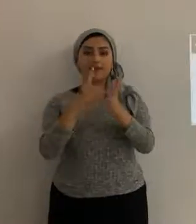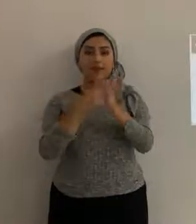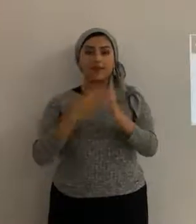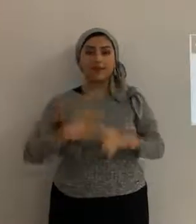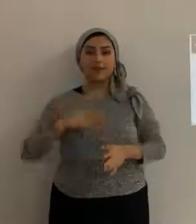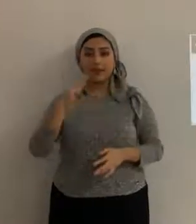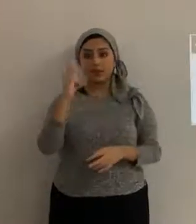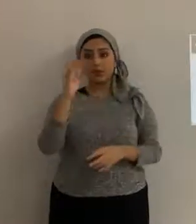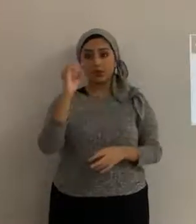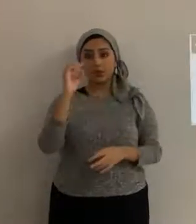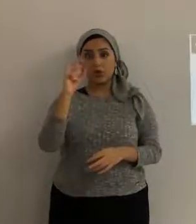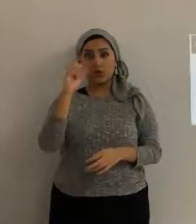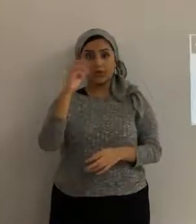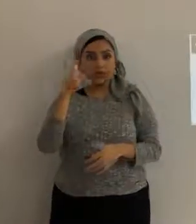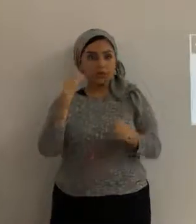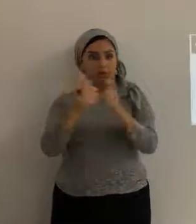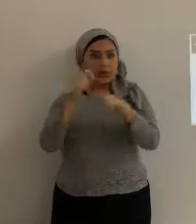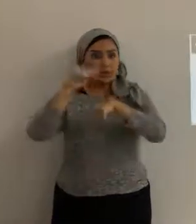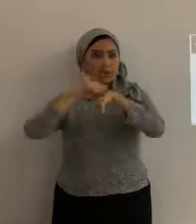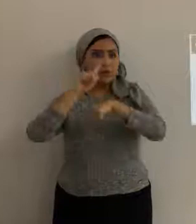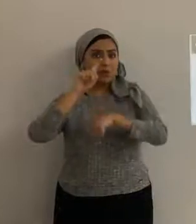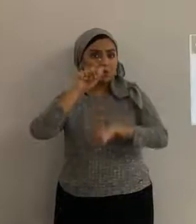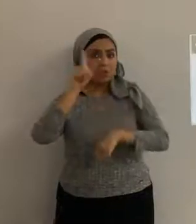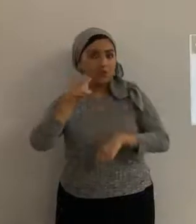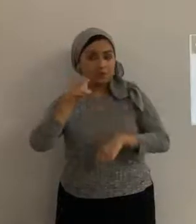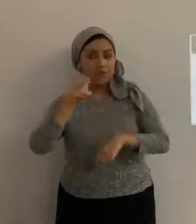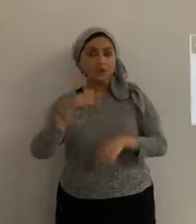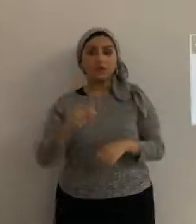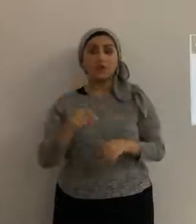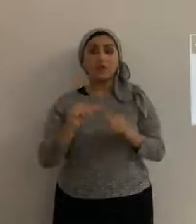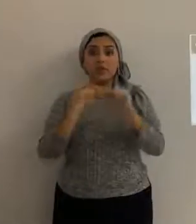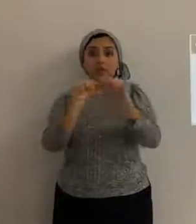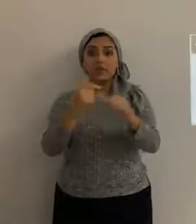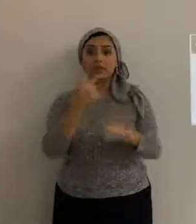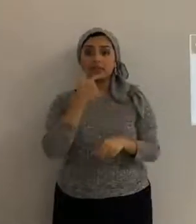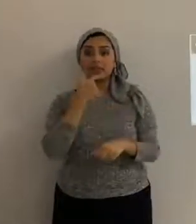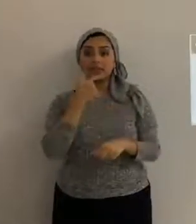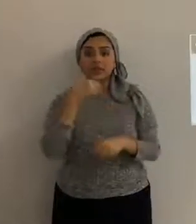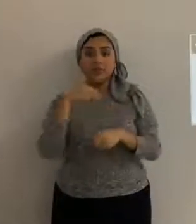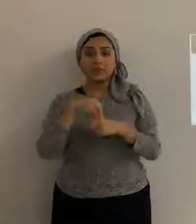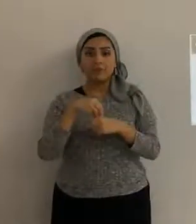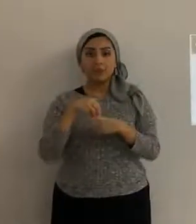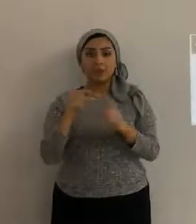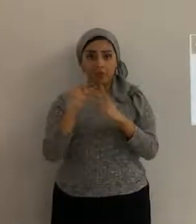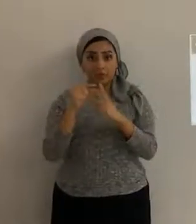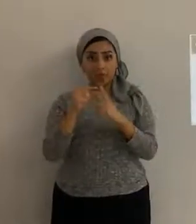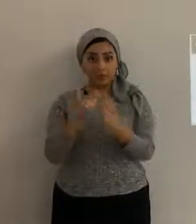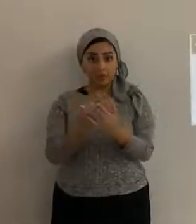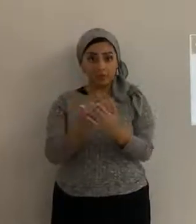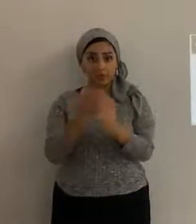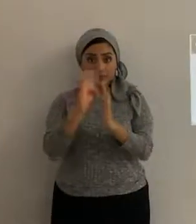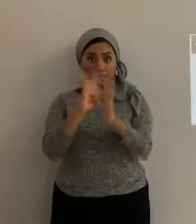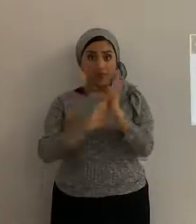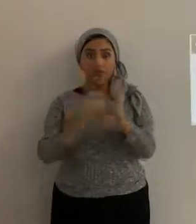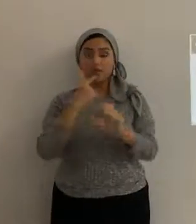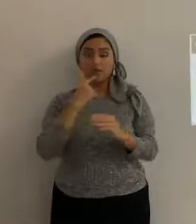del templo. Si siempre se ha dicho que la palabra en la bendita Biblia, en la bendita Tanakh, va a salir de Sion,